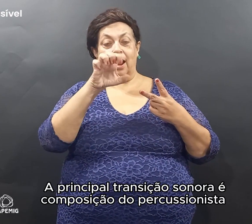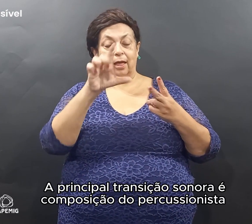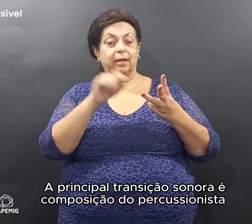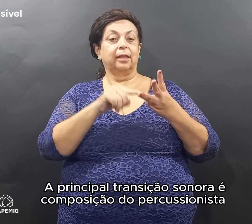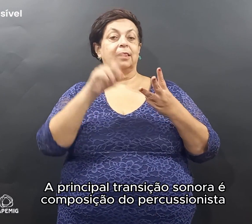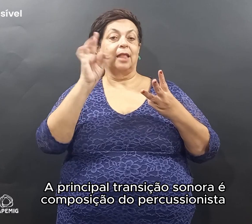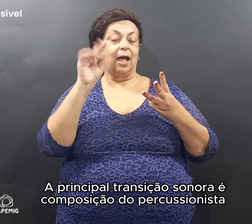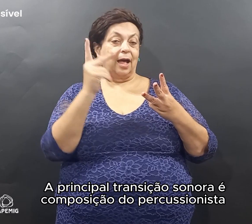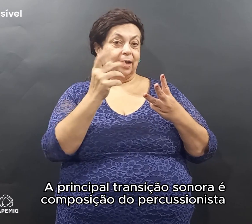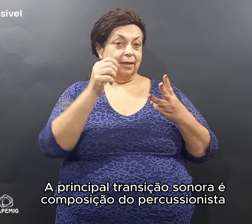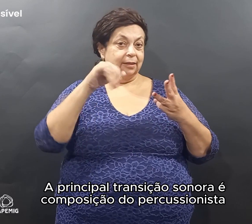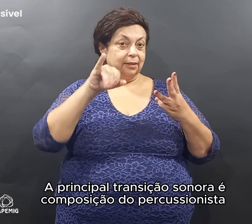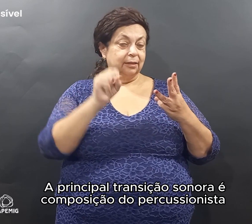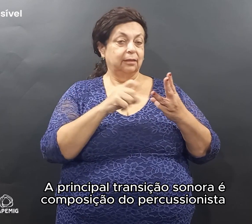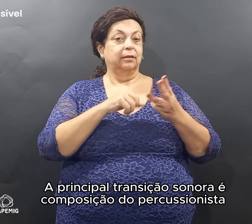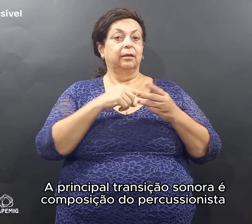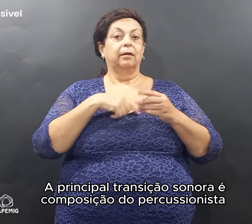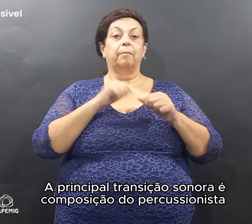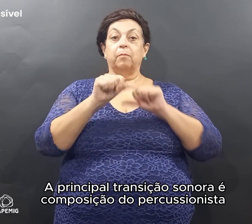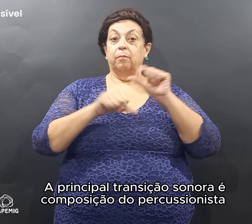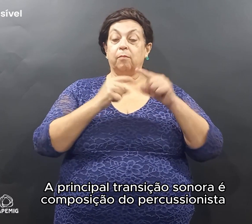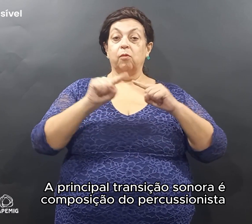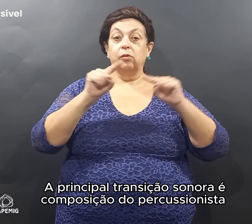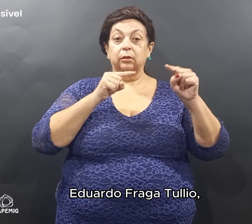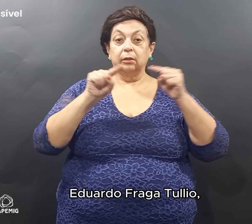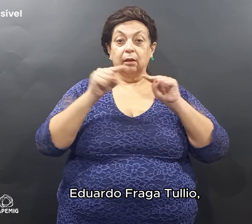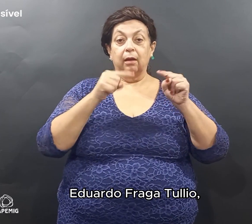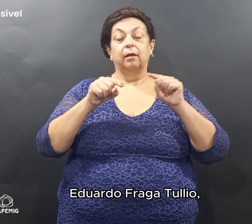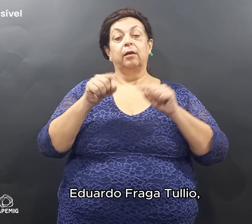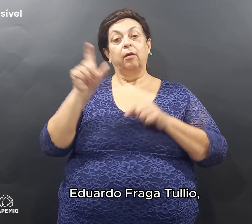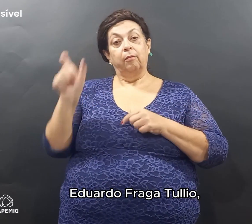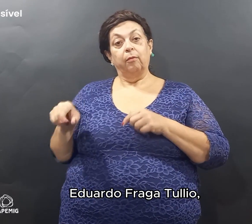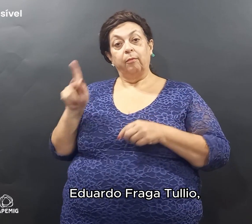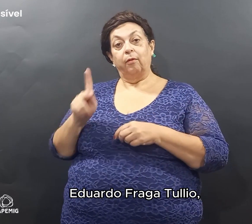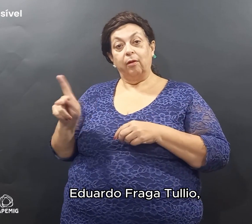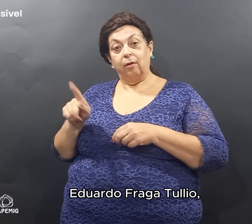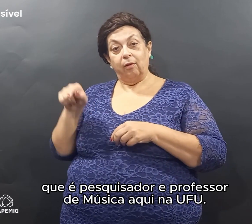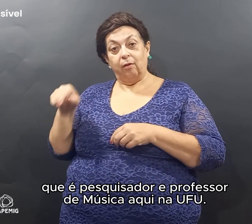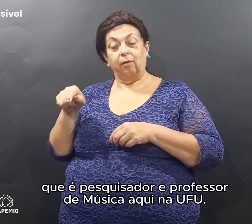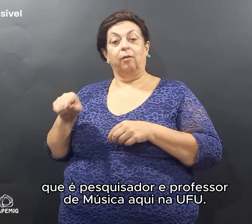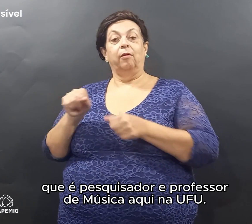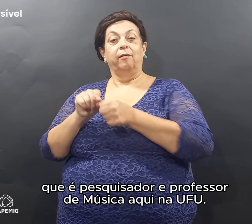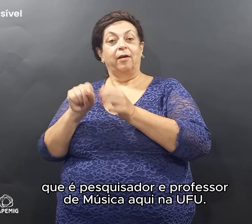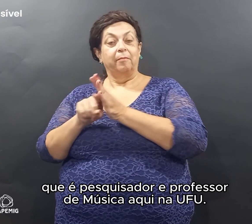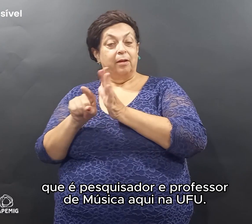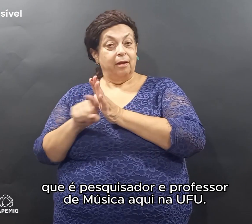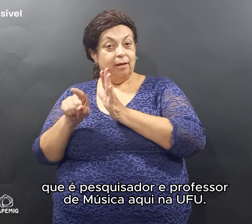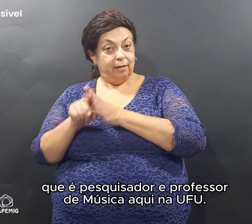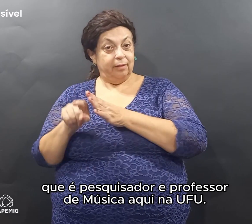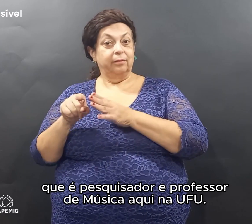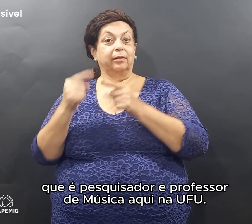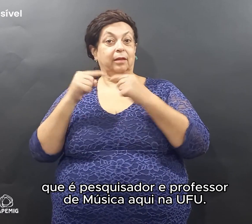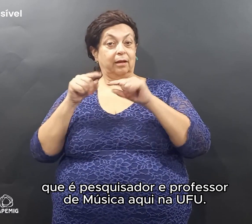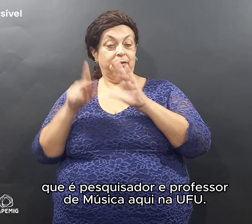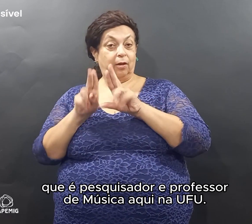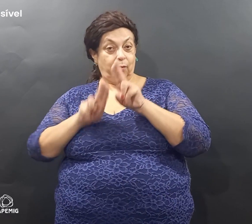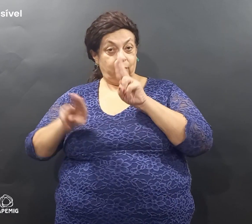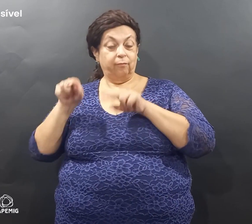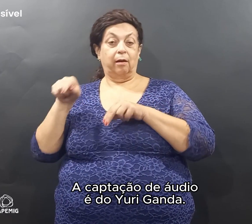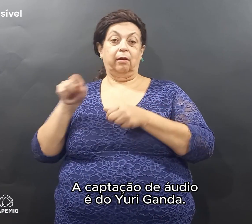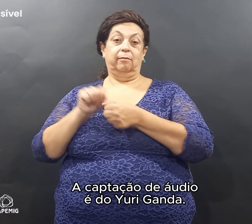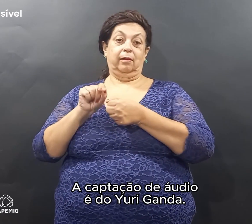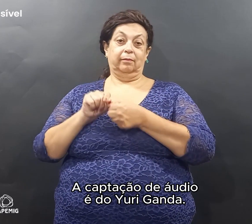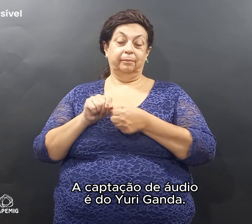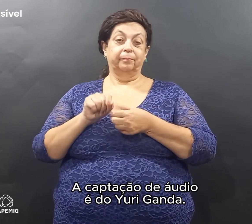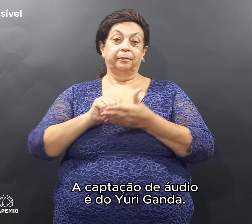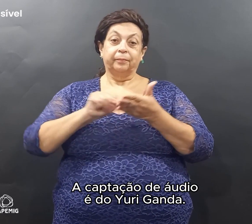A principal transição sonora é composição do percussionista Eduardo Fraga Túlio, que é pesquisador e professor de música aqui na UFO.